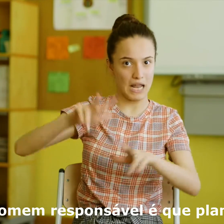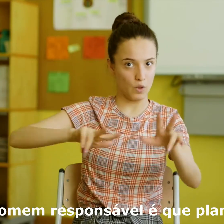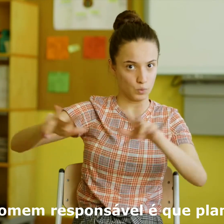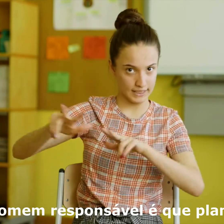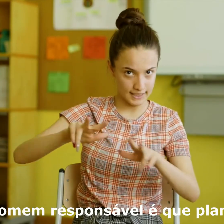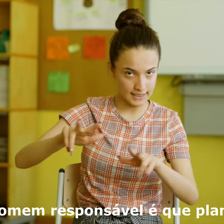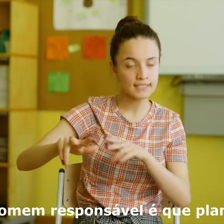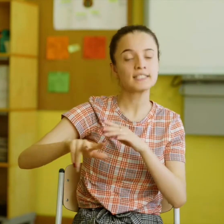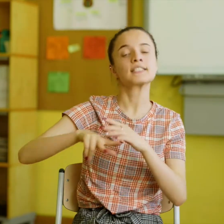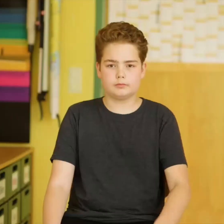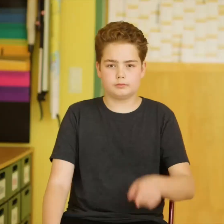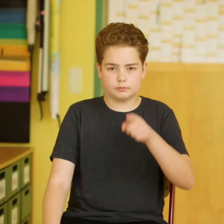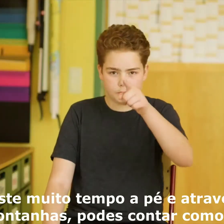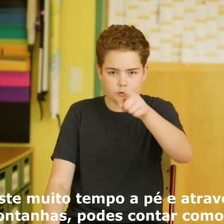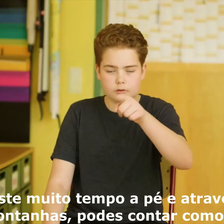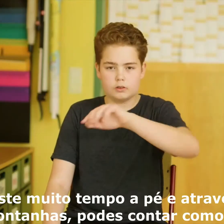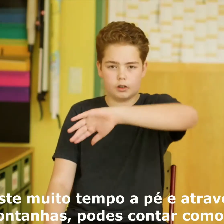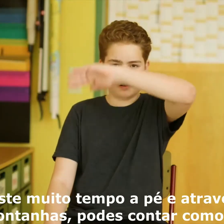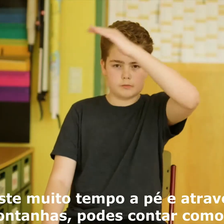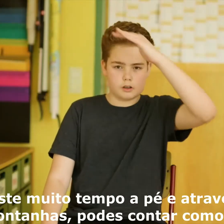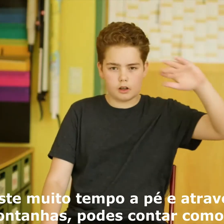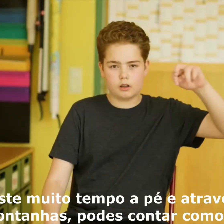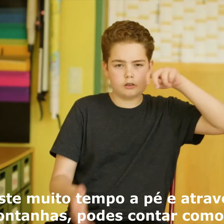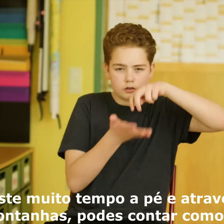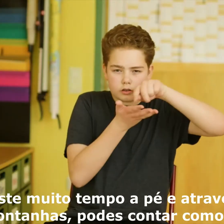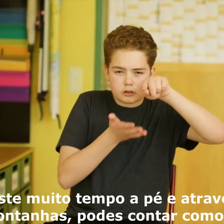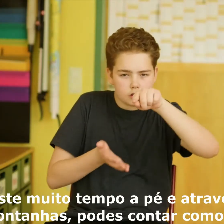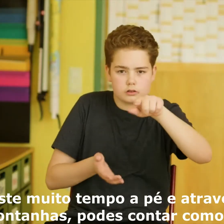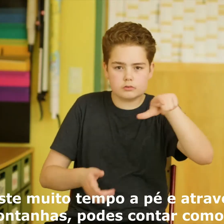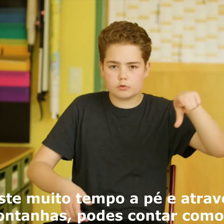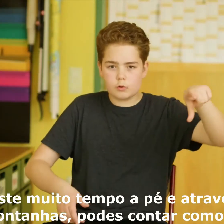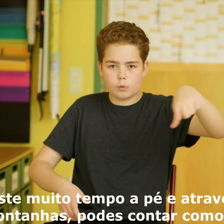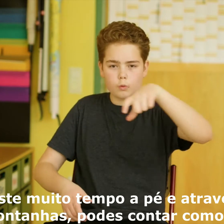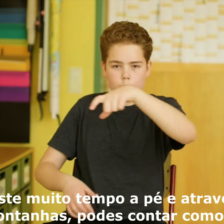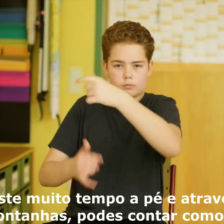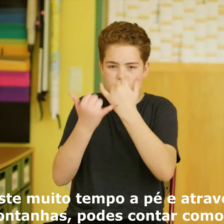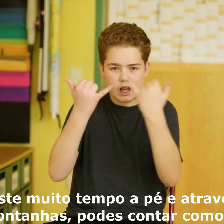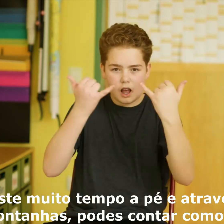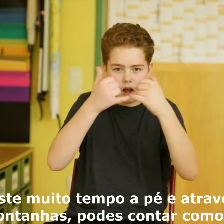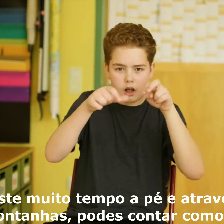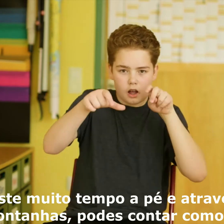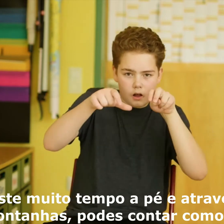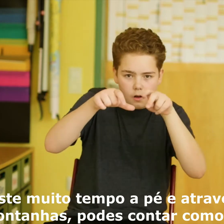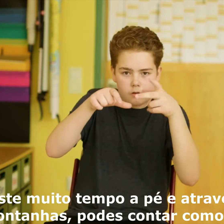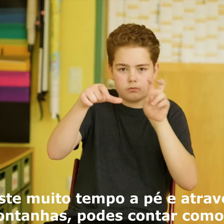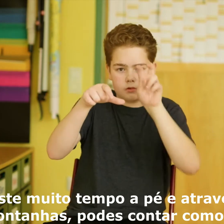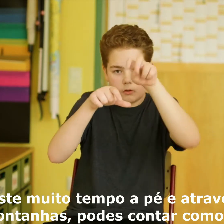tudo. Então tu dizes que vieram a pé, atravessaram montanhas, como é que foi?